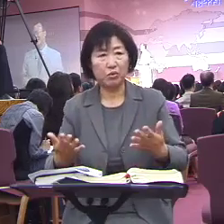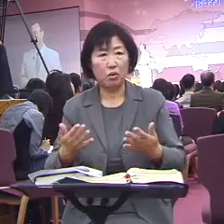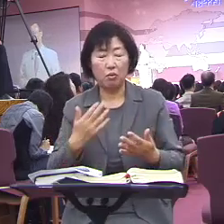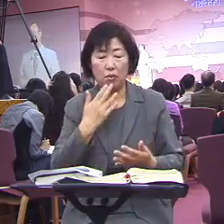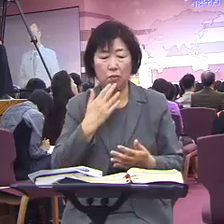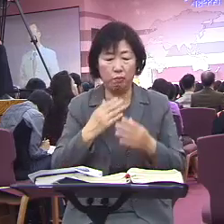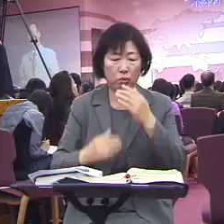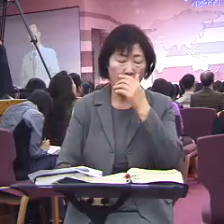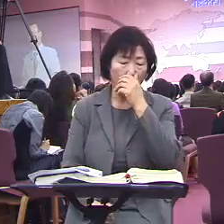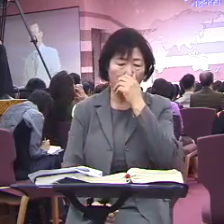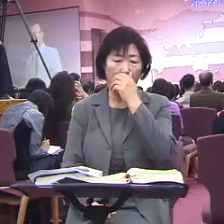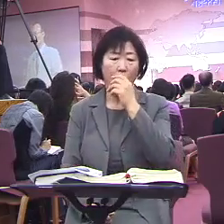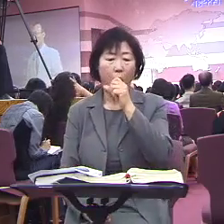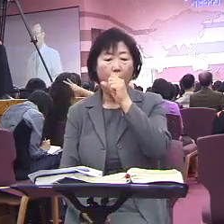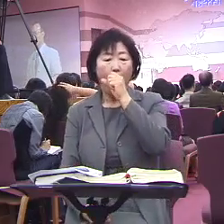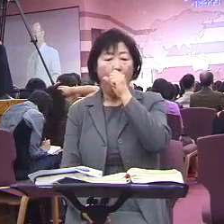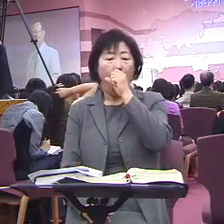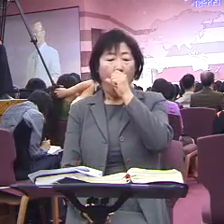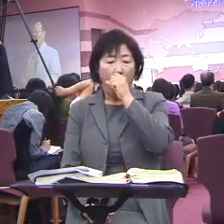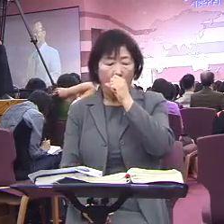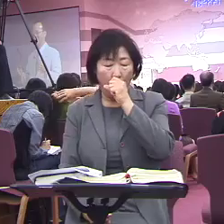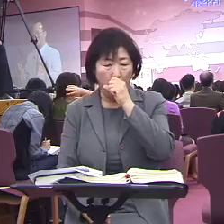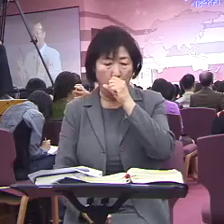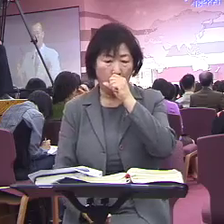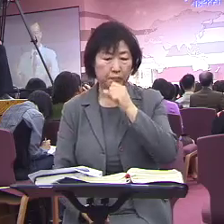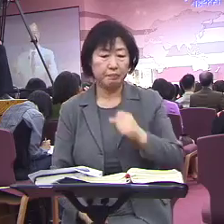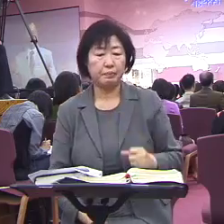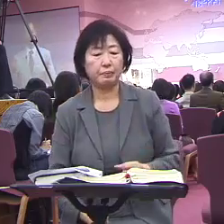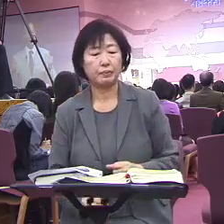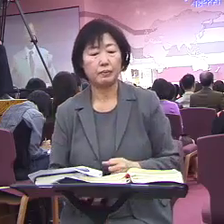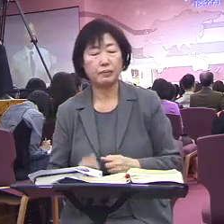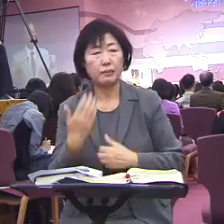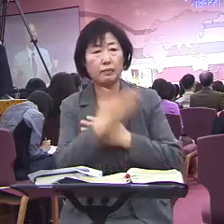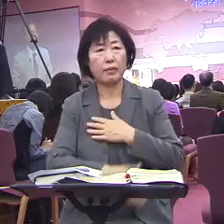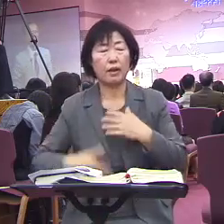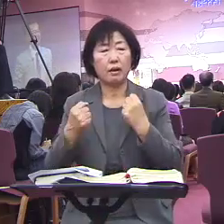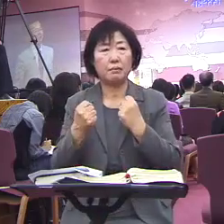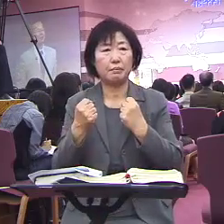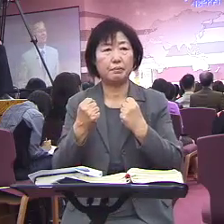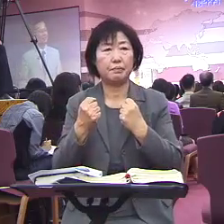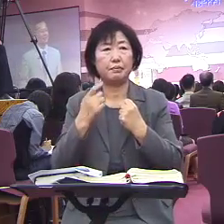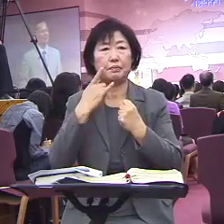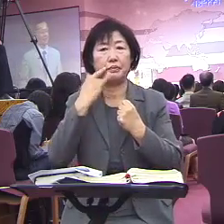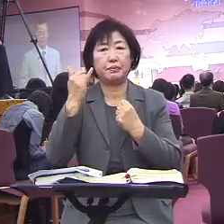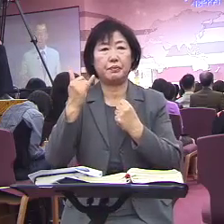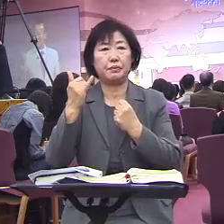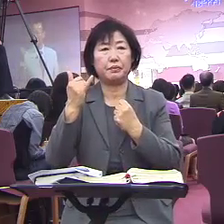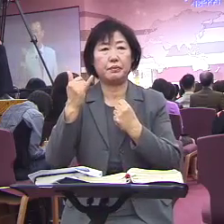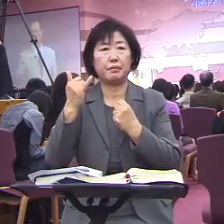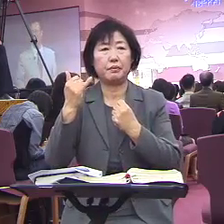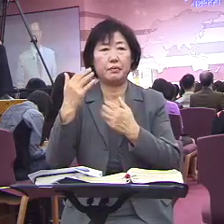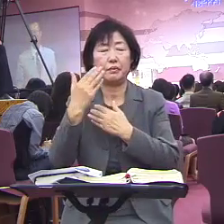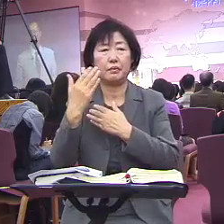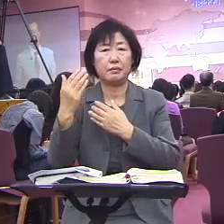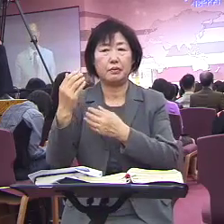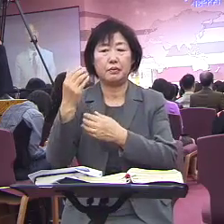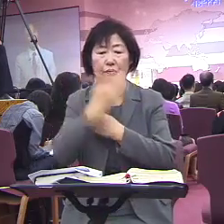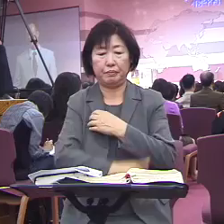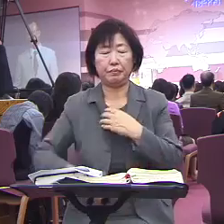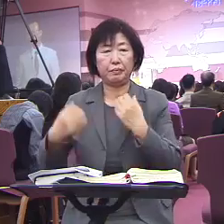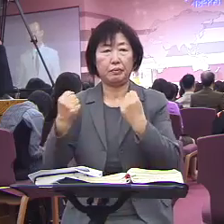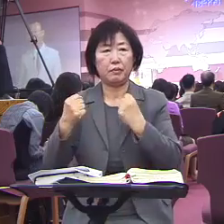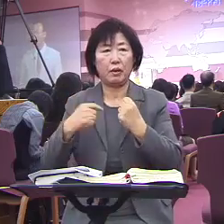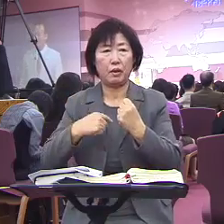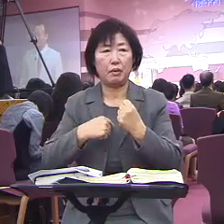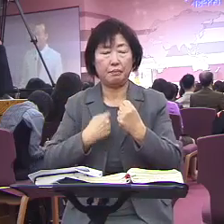여러분 우리가 이렇게 건강 하나만큼 다른 건 부모님한테 못 받았지만 건강 하나는 받았어.